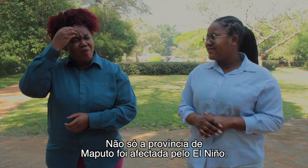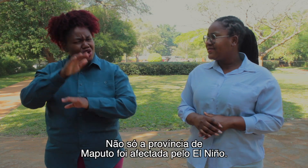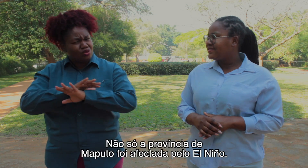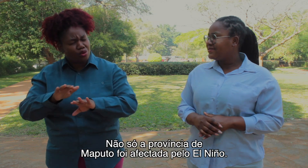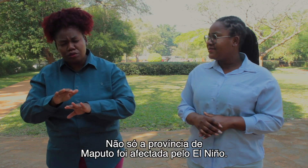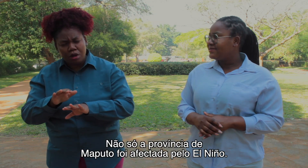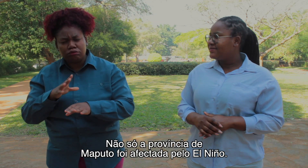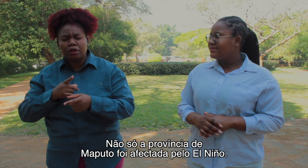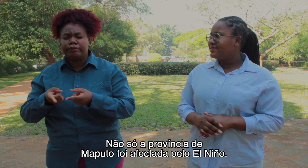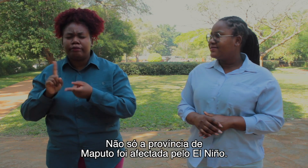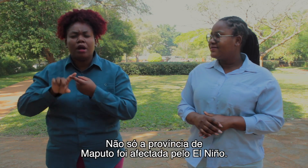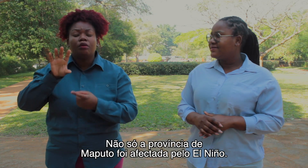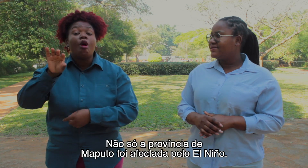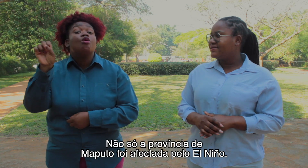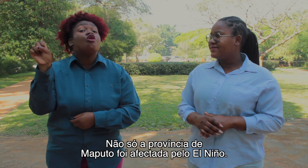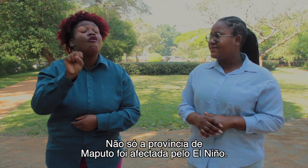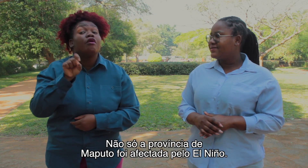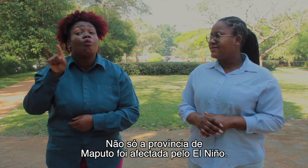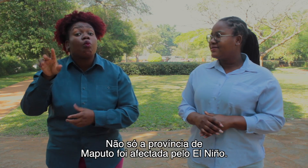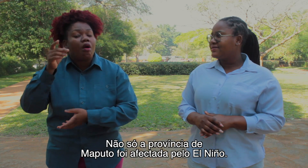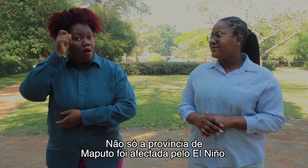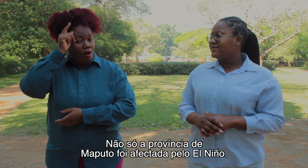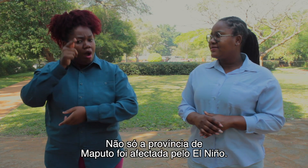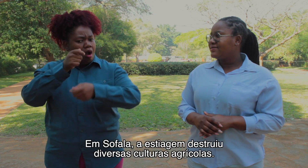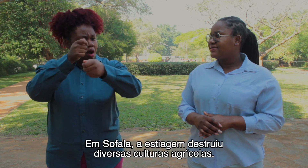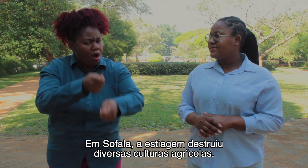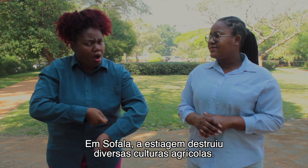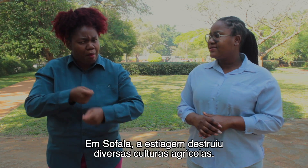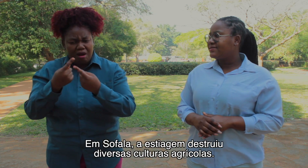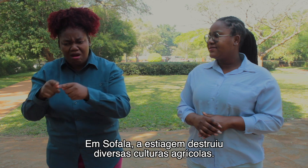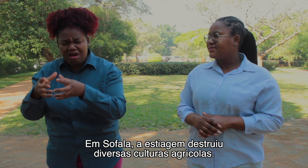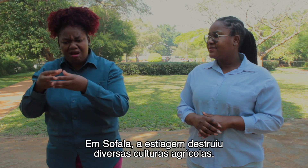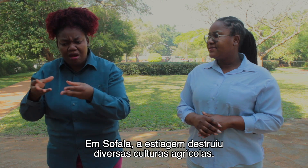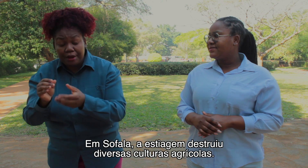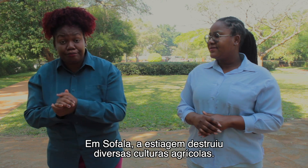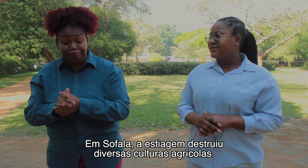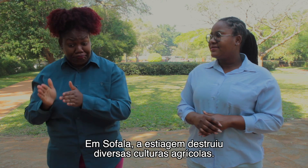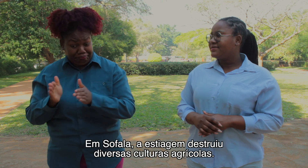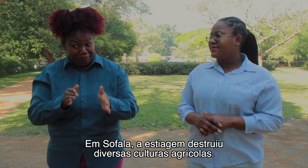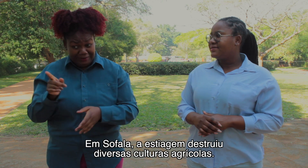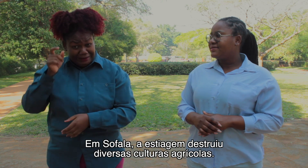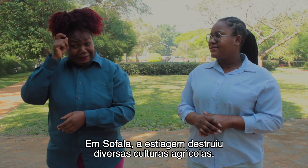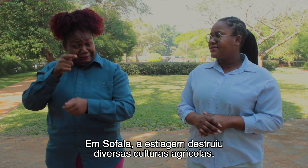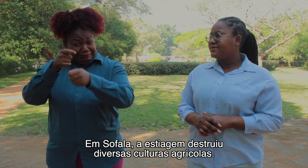Não só a província de Maputo foi afetada pelo El Niño. Em Sofala, a estiagem destruiu diversas culturas